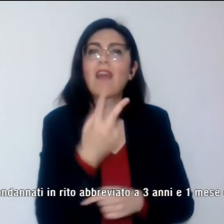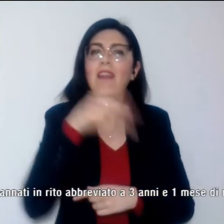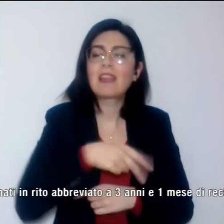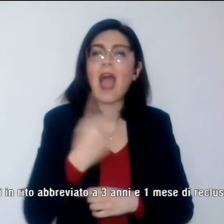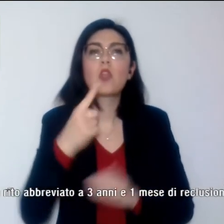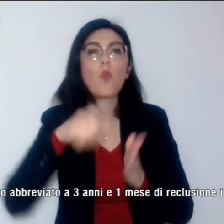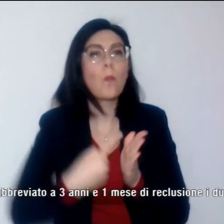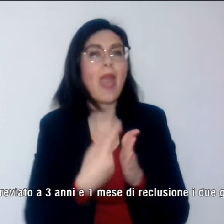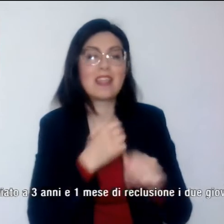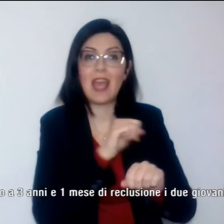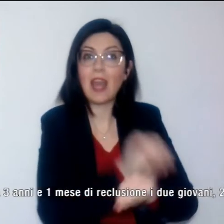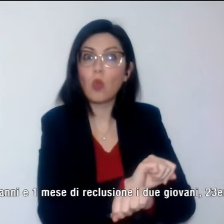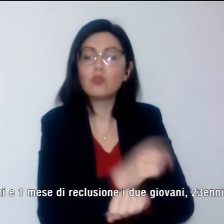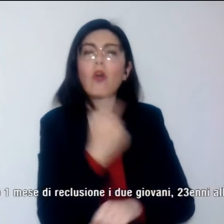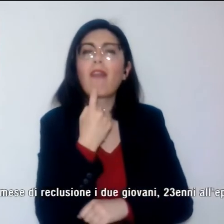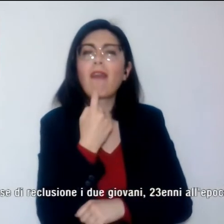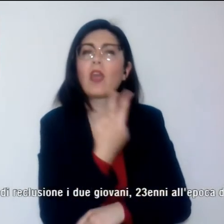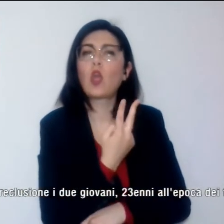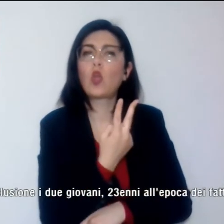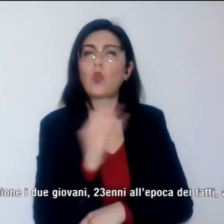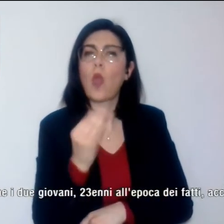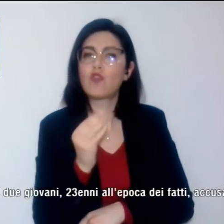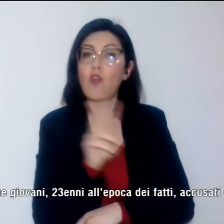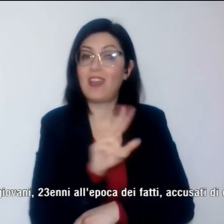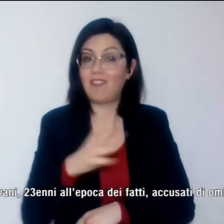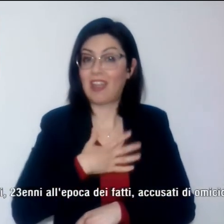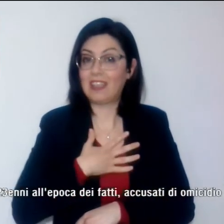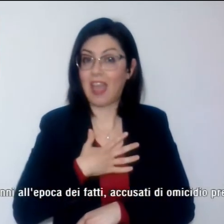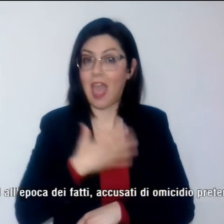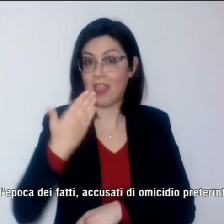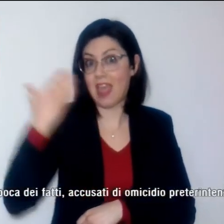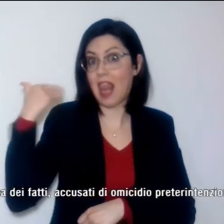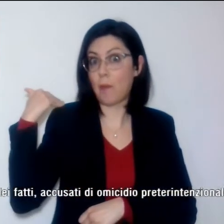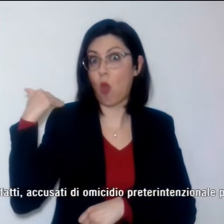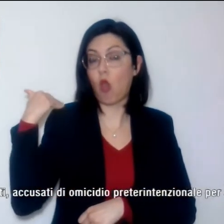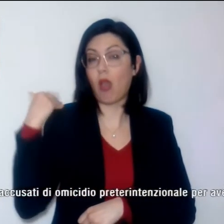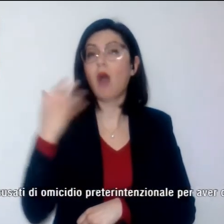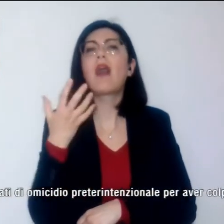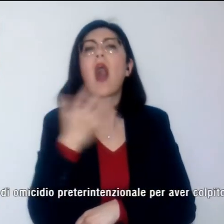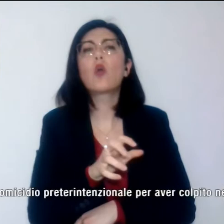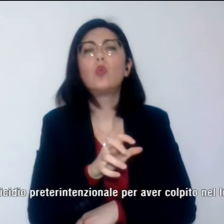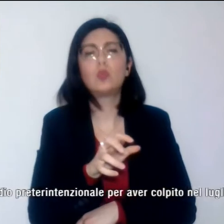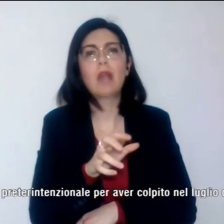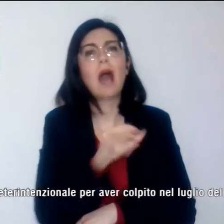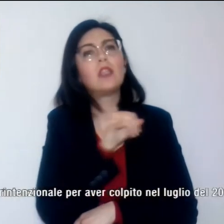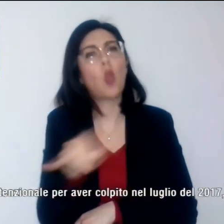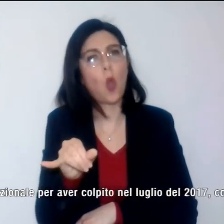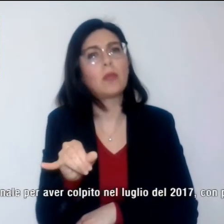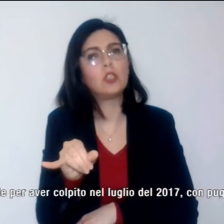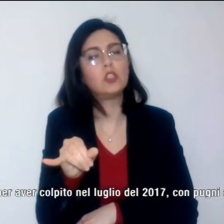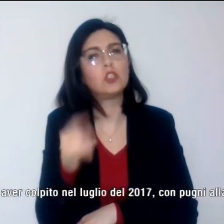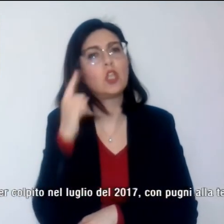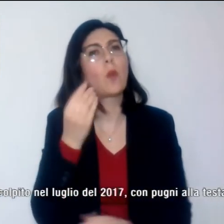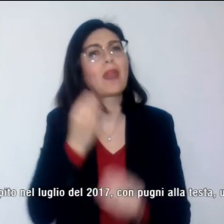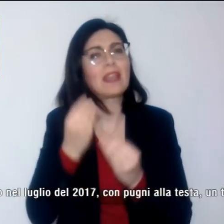i due giovani 23 anni all'epoca dei fatti accusati di omicidio preterintenzionale per aver colpito